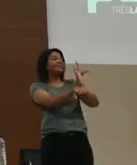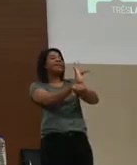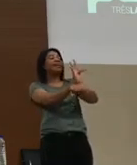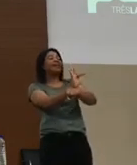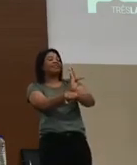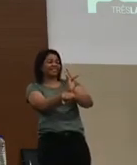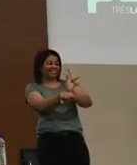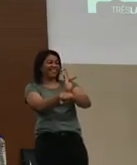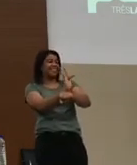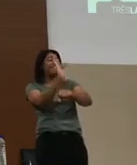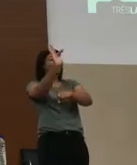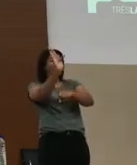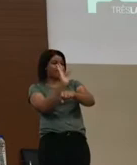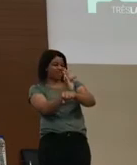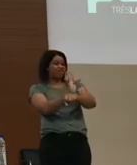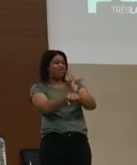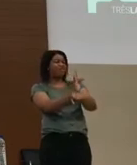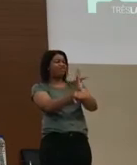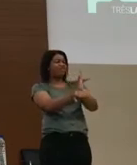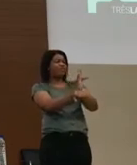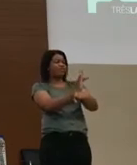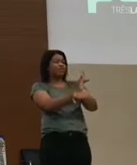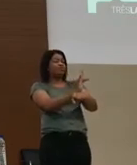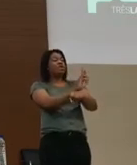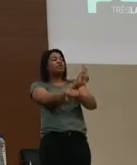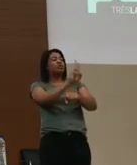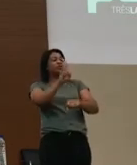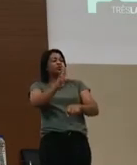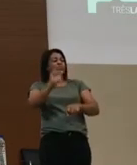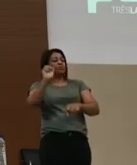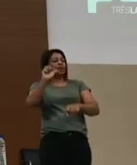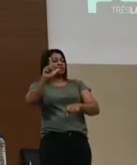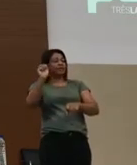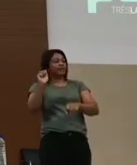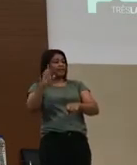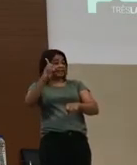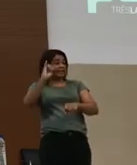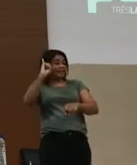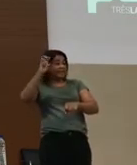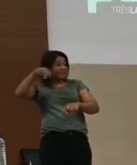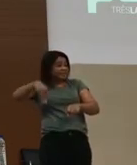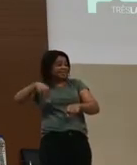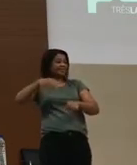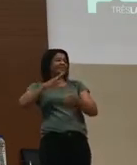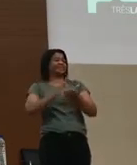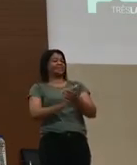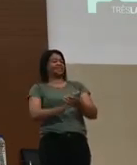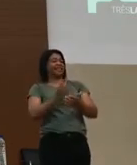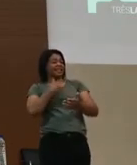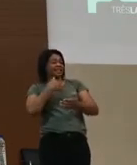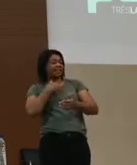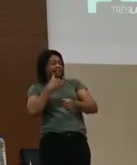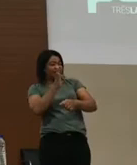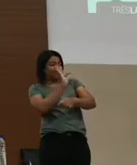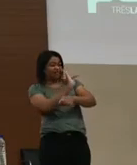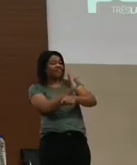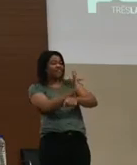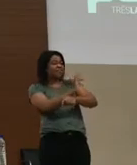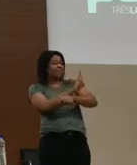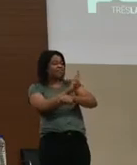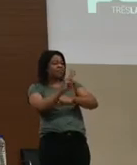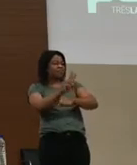crianças. Vocês estão crescendo, daqui a pouco assistir uns filminhos melhores. Mas tive que assistir Aladdin outro dia. Aí tem lá o